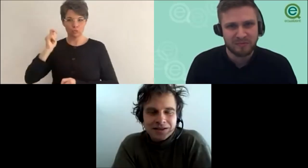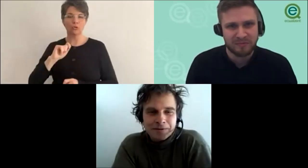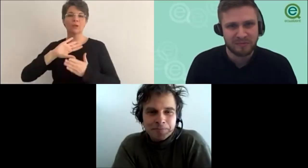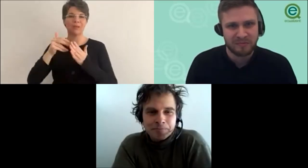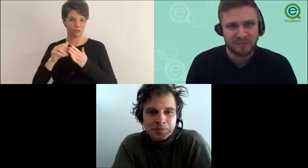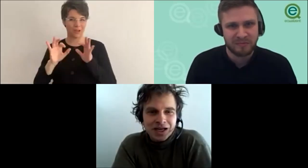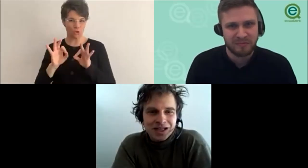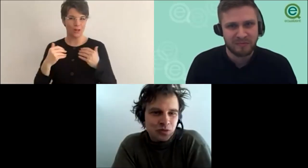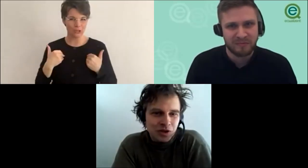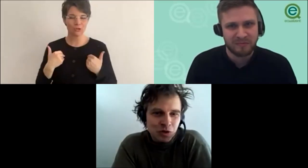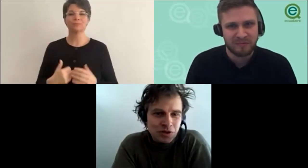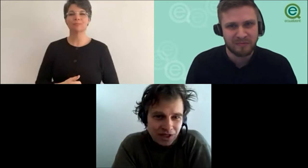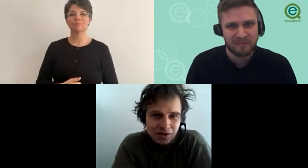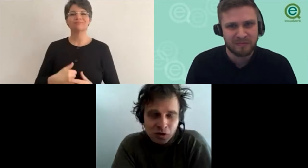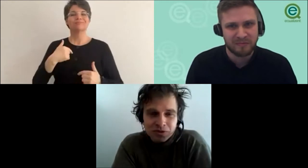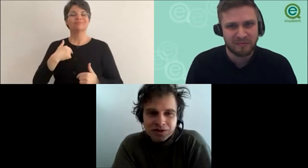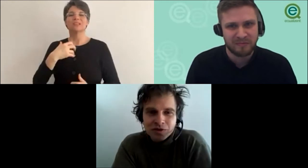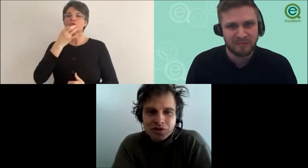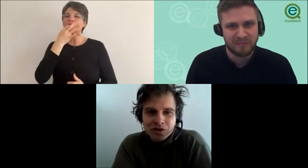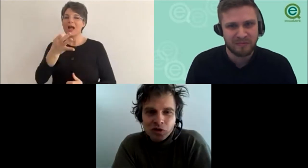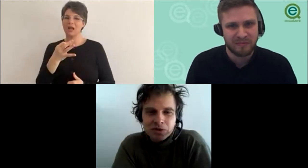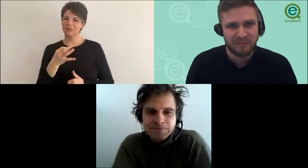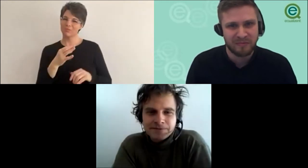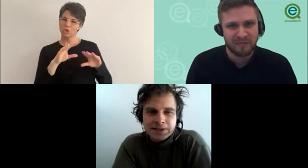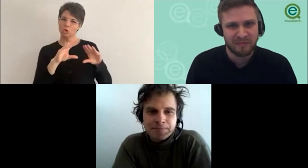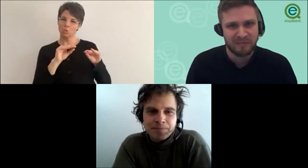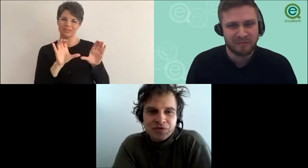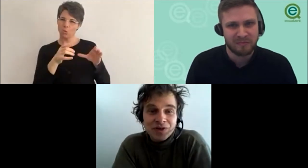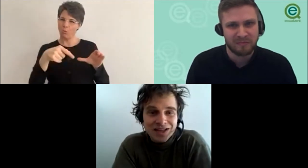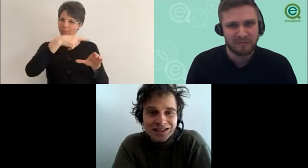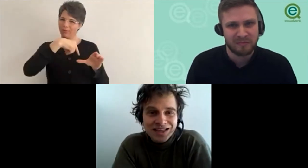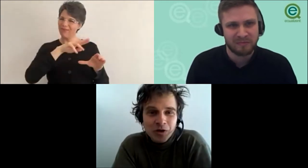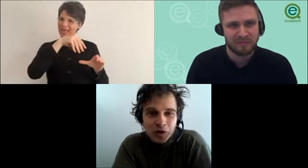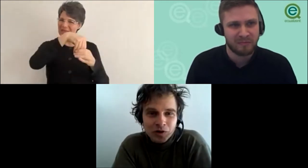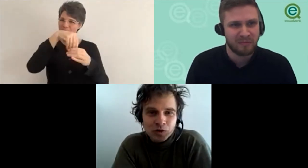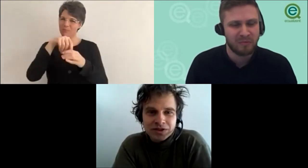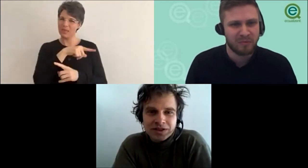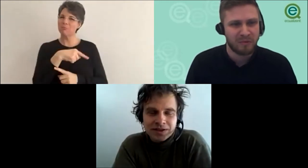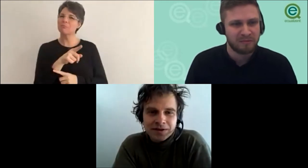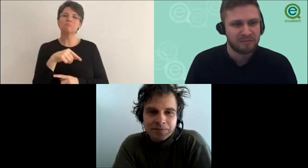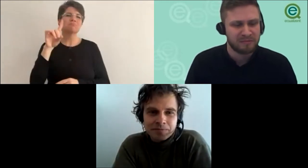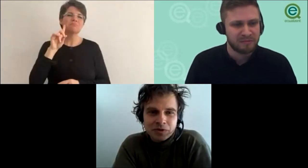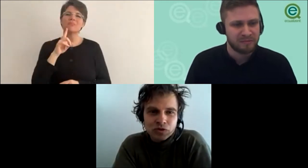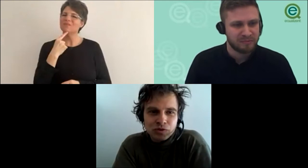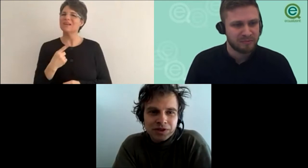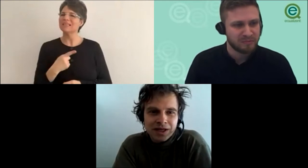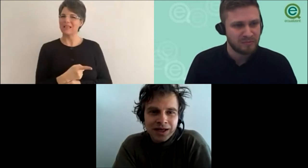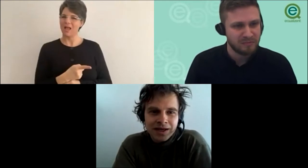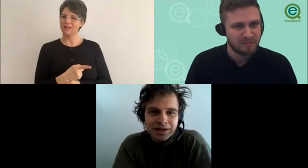Frage zur Nutzerinnengruppe, zur Nutzergruppe. Was sagen die Gehörlosen